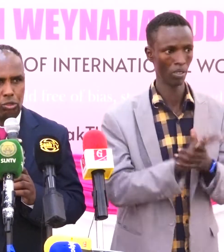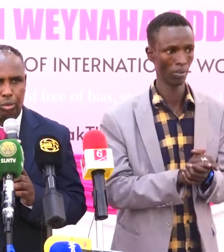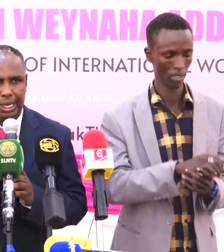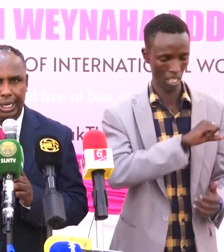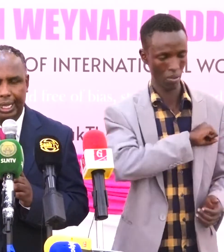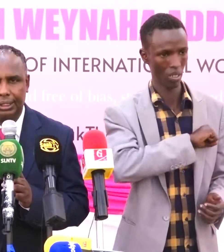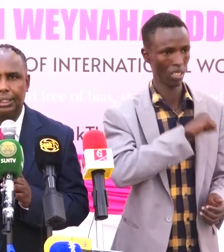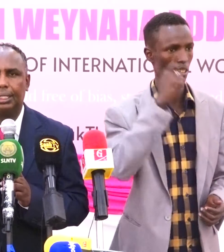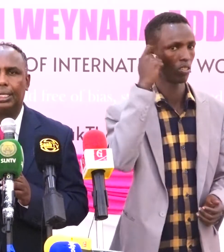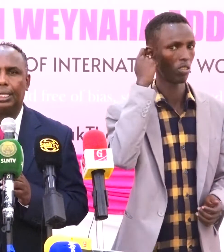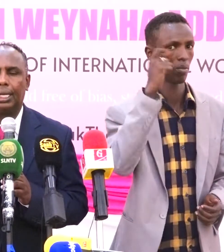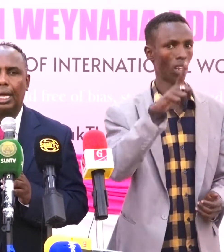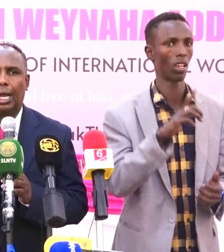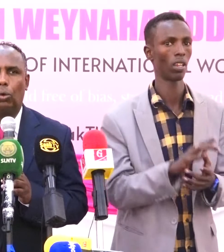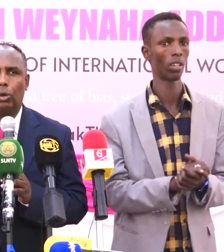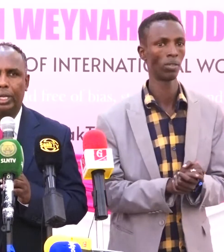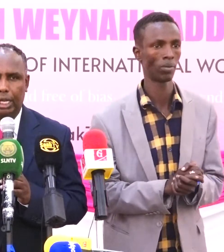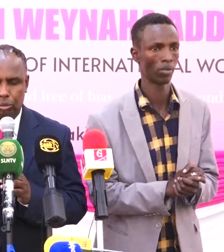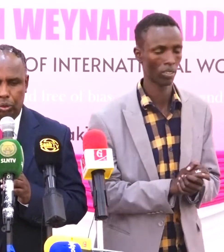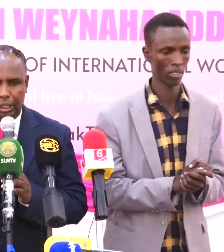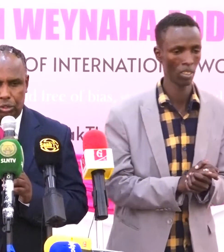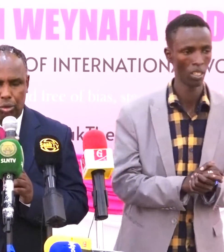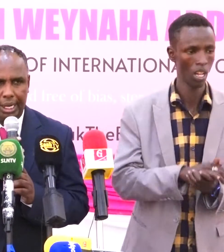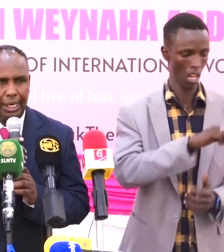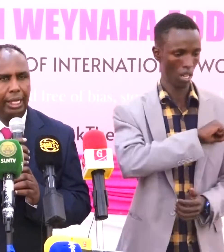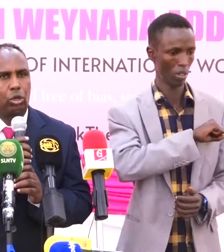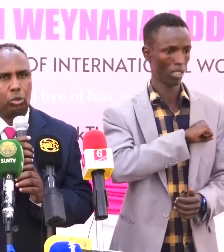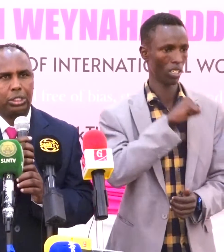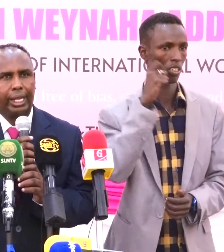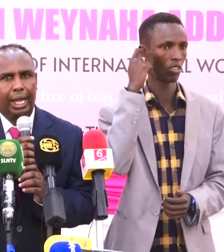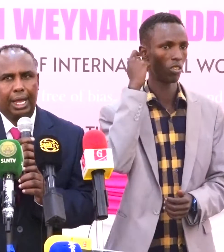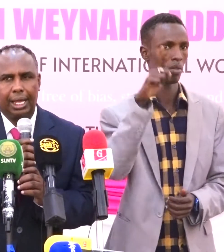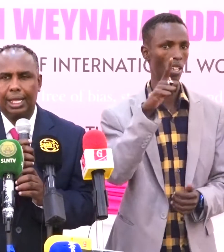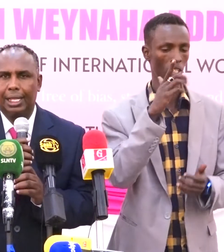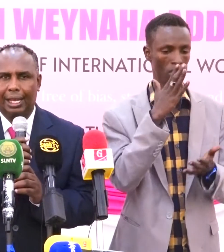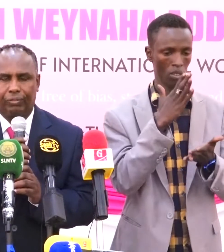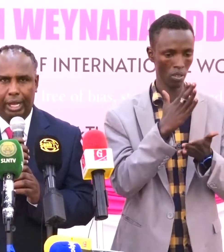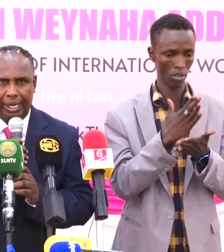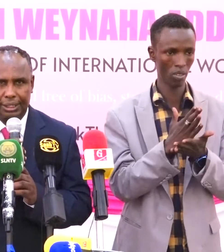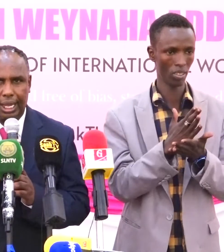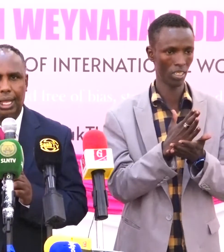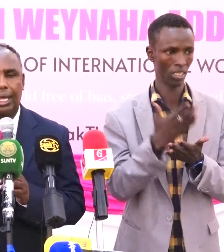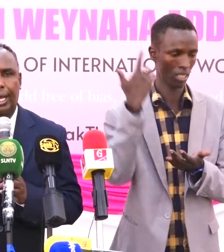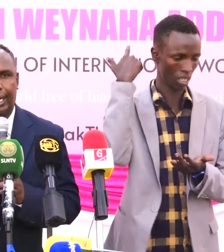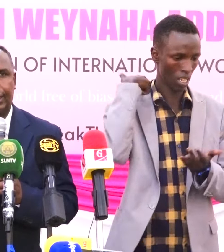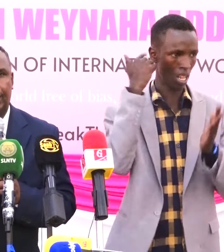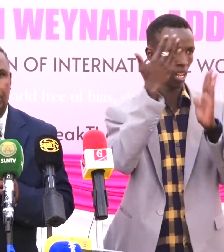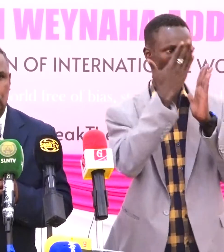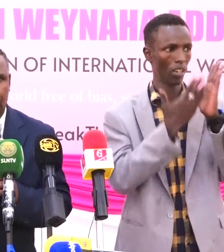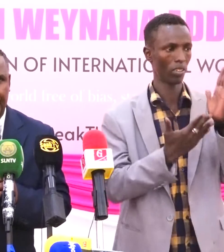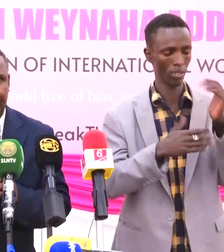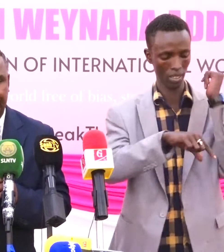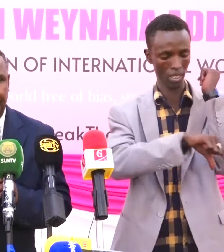جمهورية سومالي لان هواي وينا جمهورية سومالي لان ورطي لفدبرتا قران